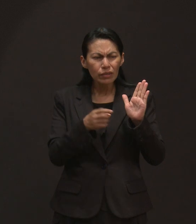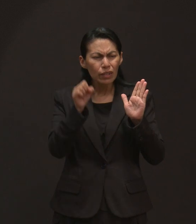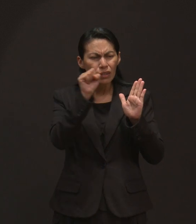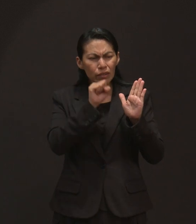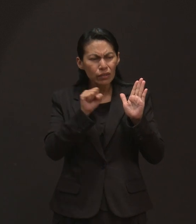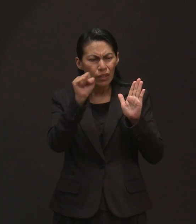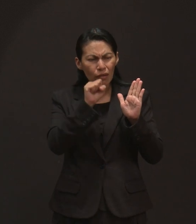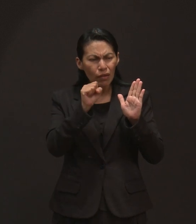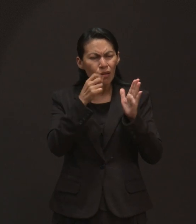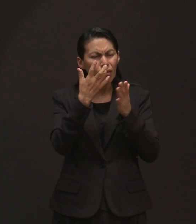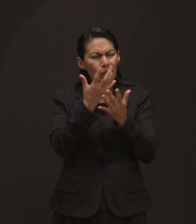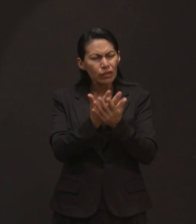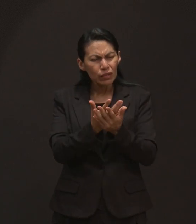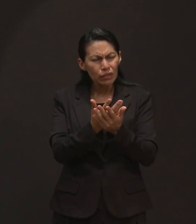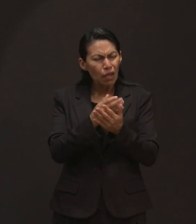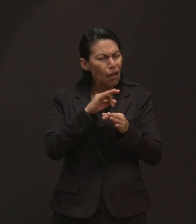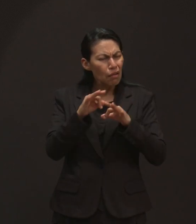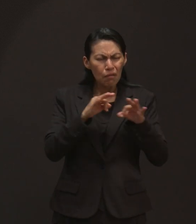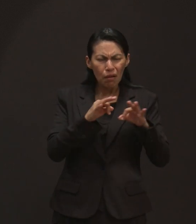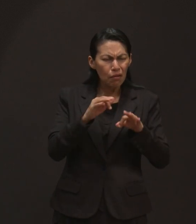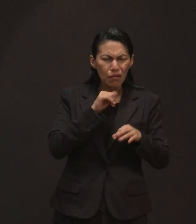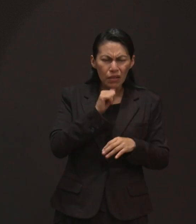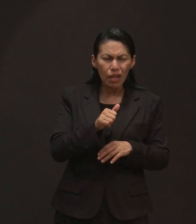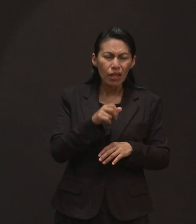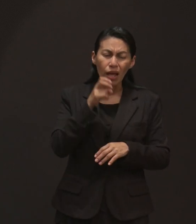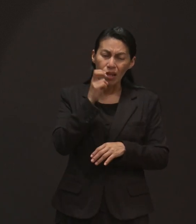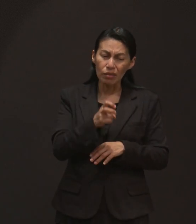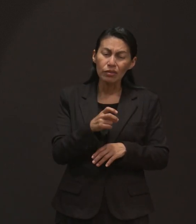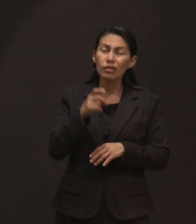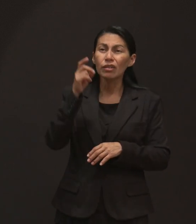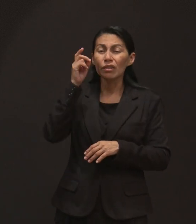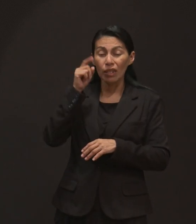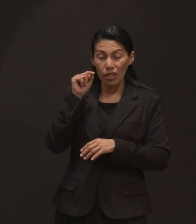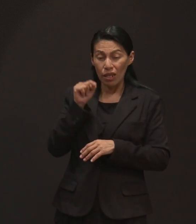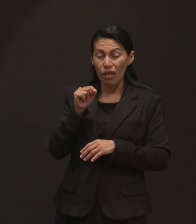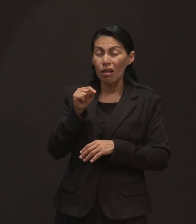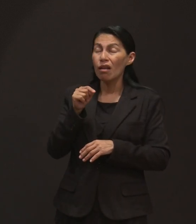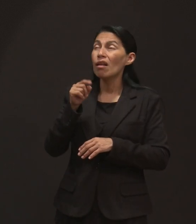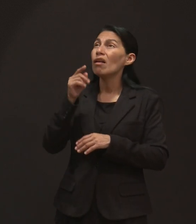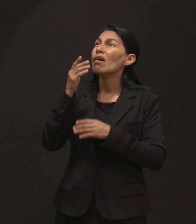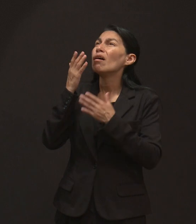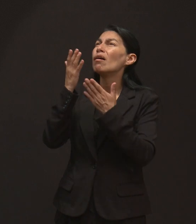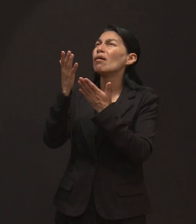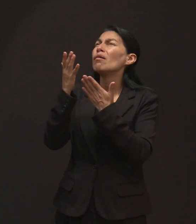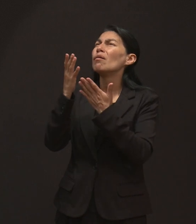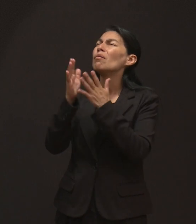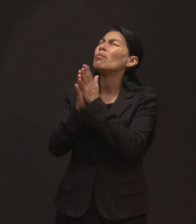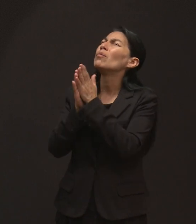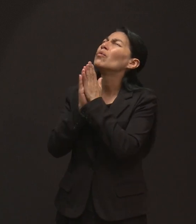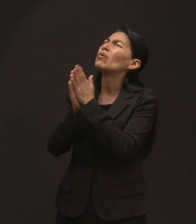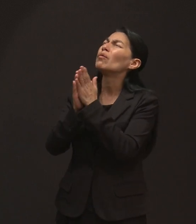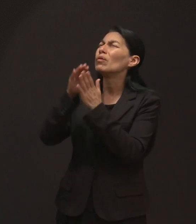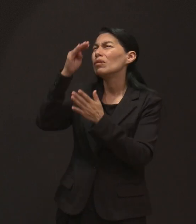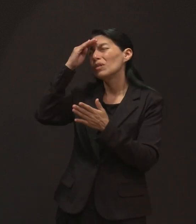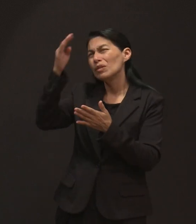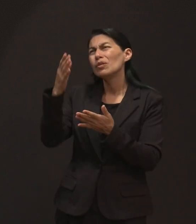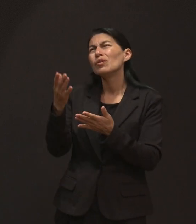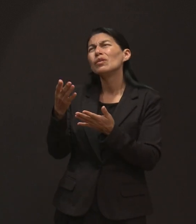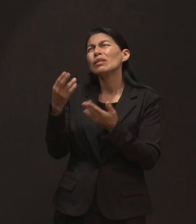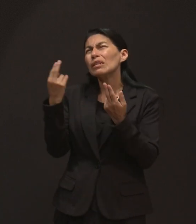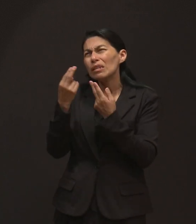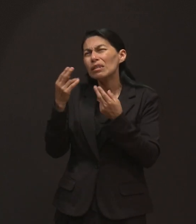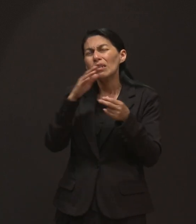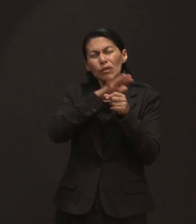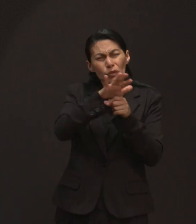él pudo reclamar la promesa de Dios, Señor, provee para las necesidades de tus hijos. Y